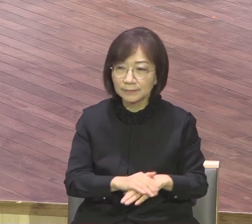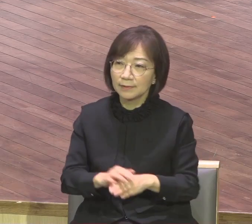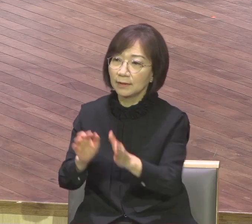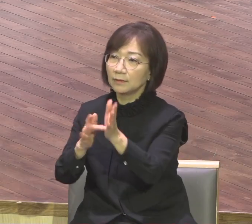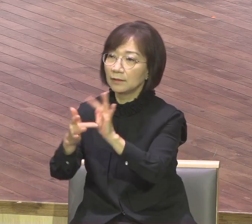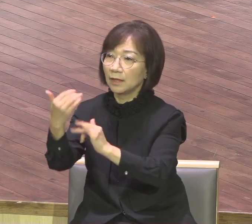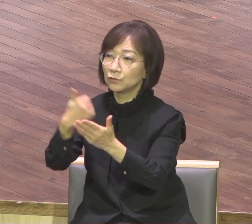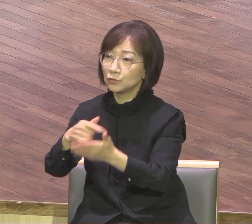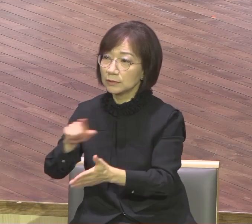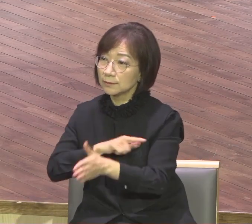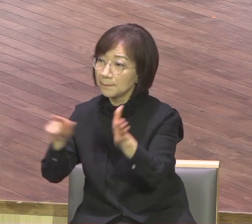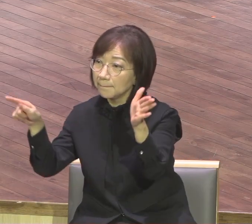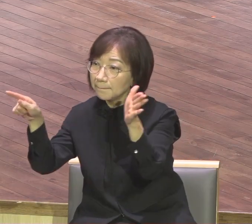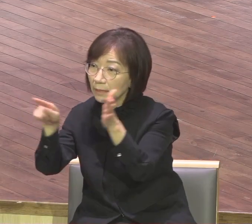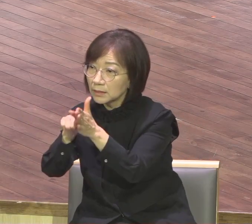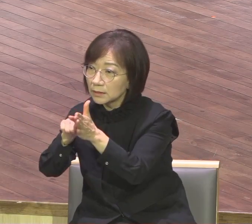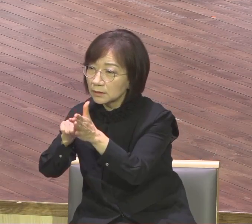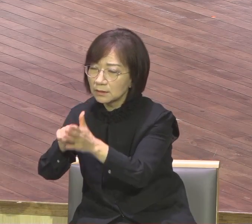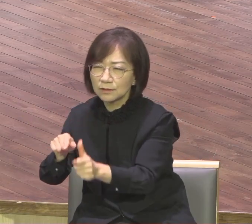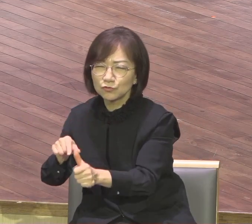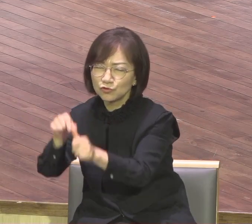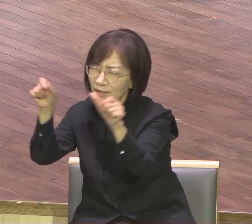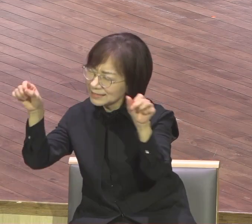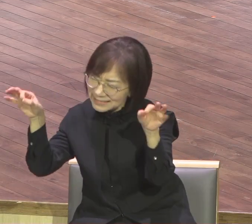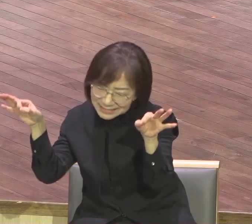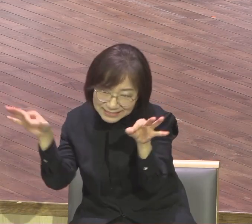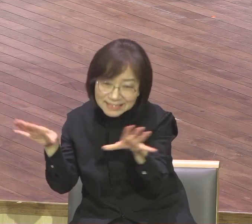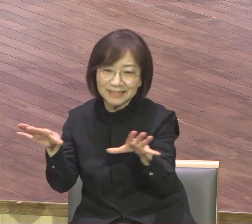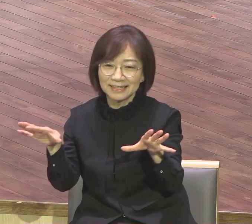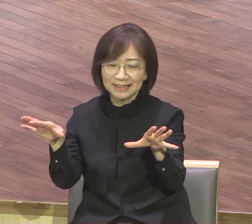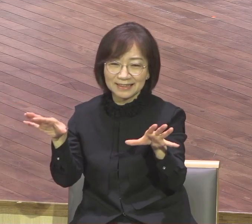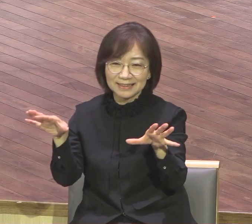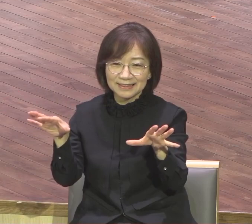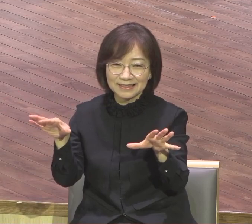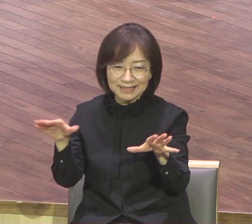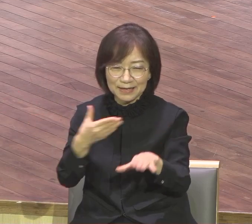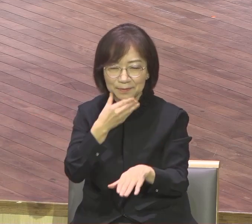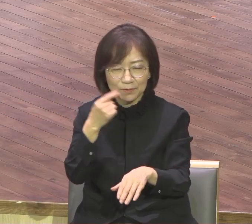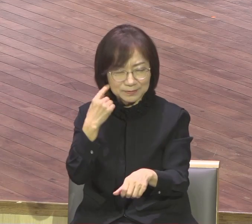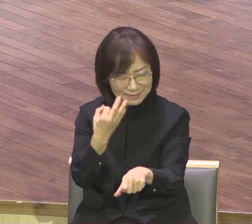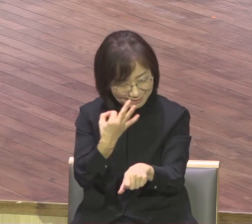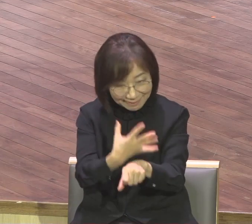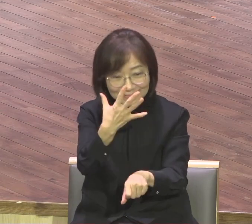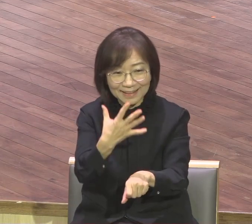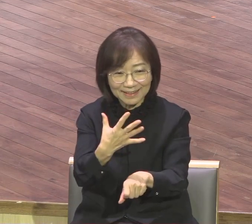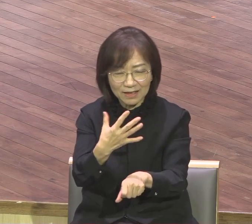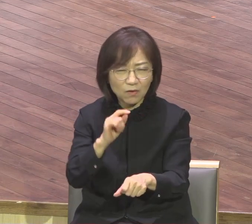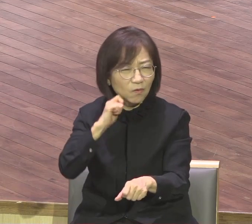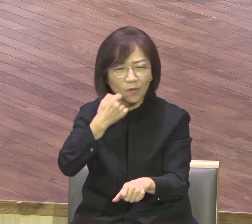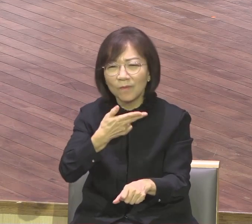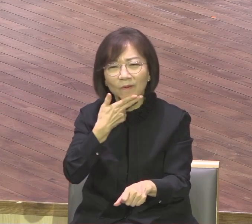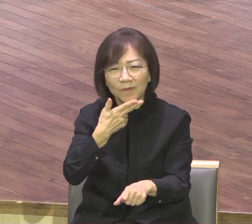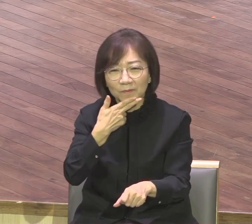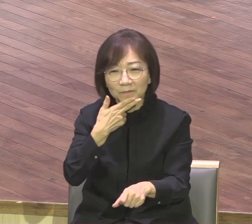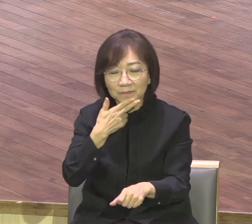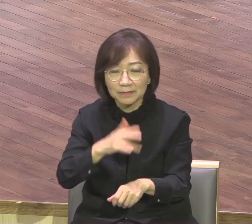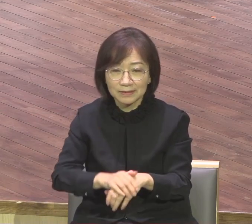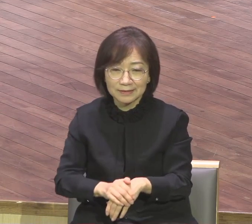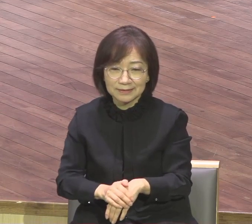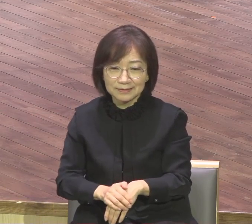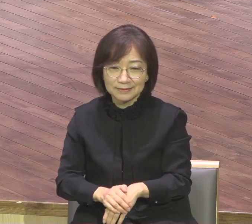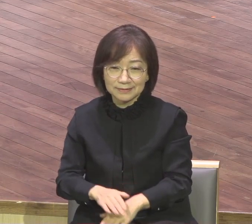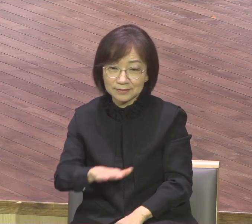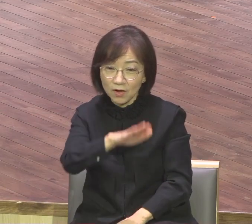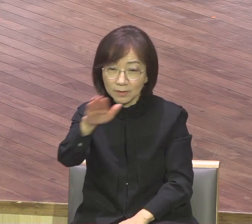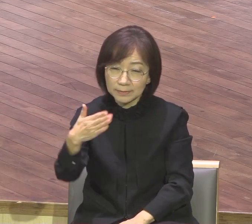하면 구원받아요. Solamente tenemos que creer a Jesucristo. 이렇게 복음은 심플합니다. Así como esto es tan simple en el Evangelio. 내가 착하게 살면 얼마나 착하게